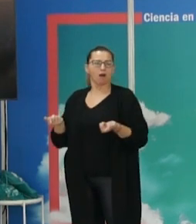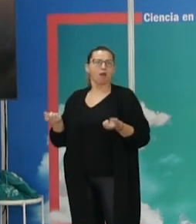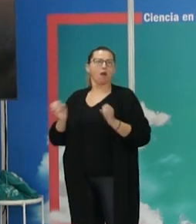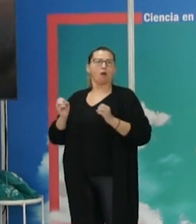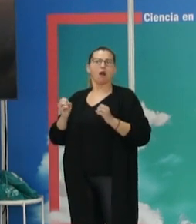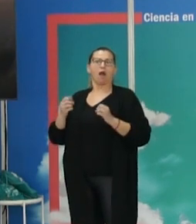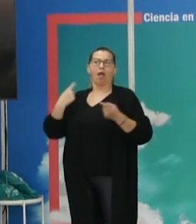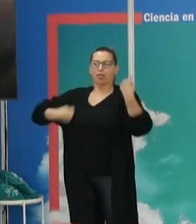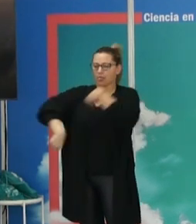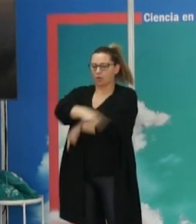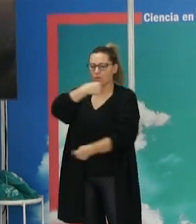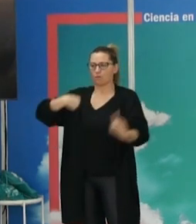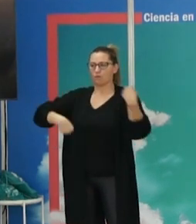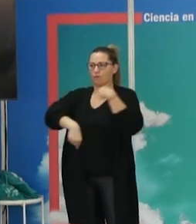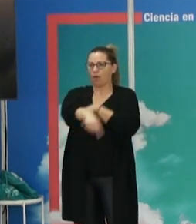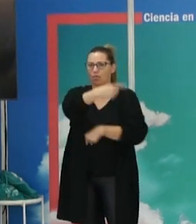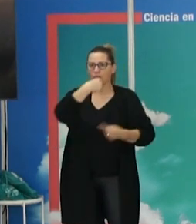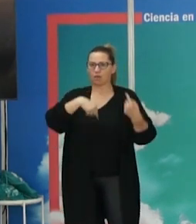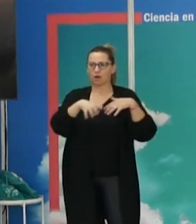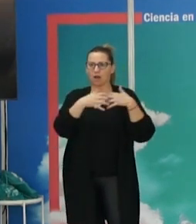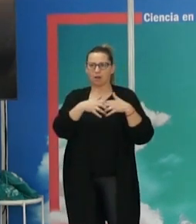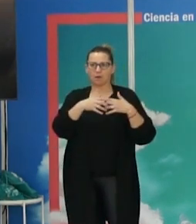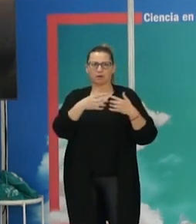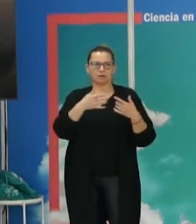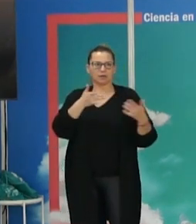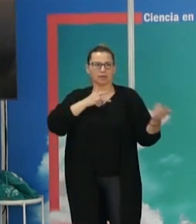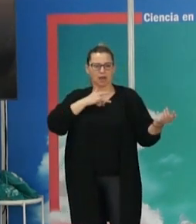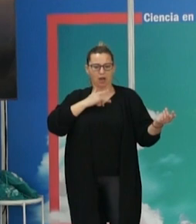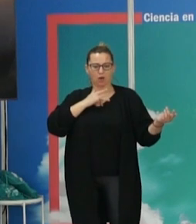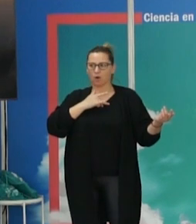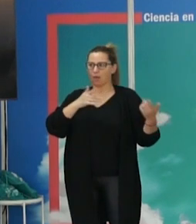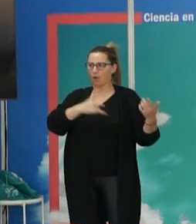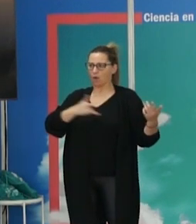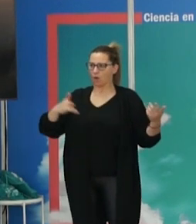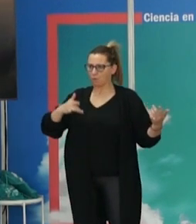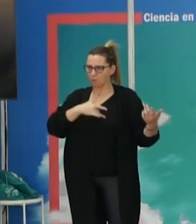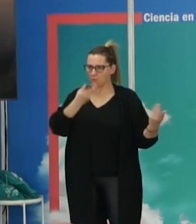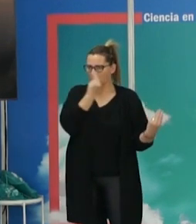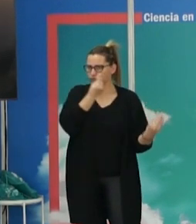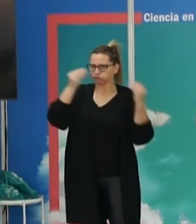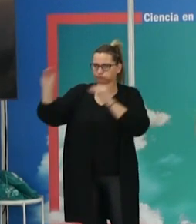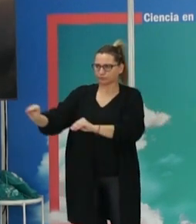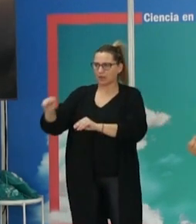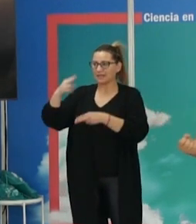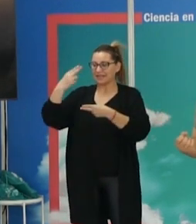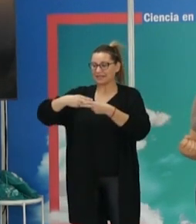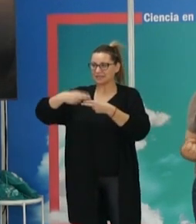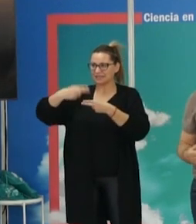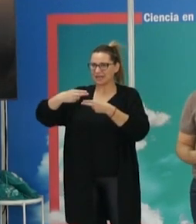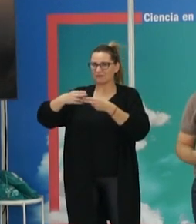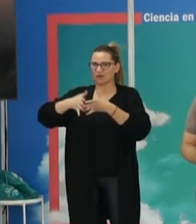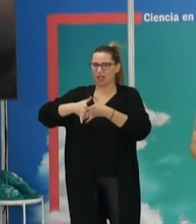las circulaciones extracorpóreas que sustituyen a la vez las funciones del corazón y de los pulmones, han hecho que esa frontera se dilate aún